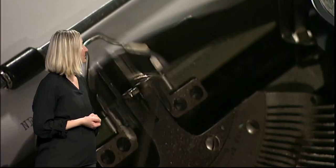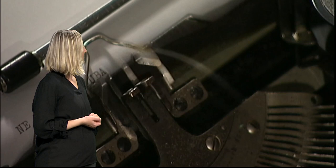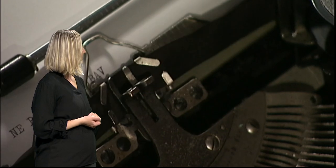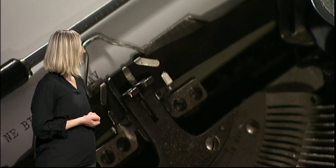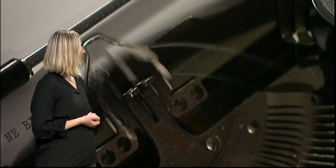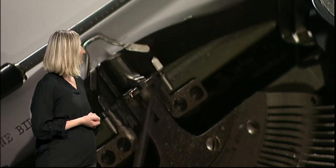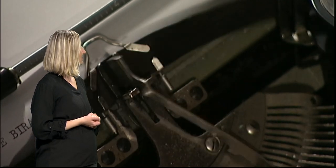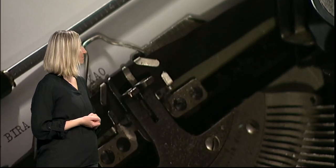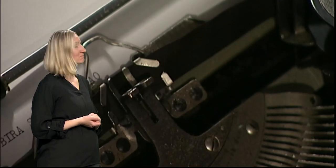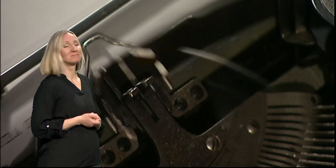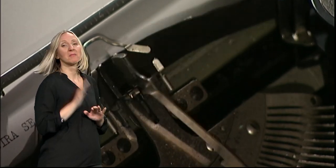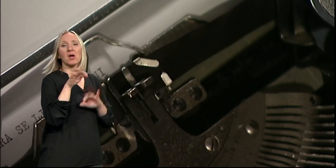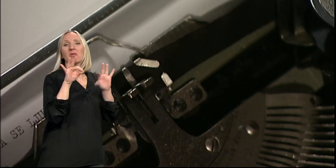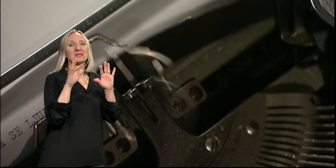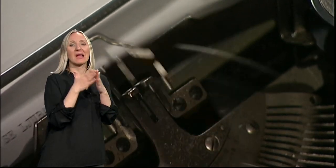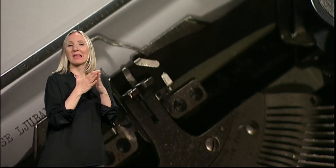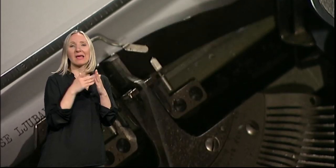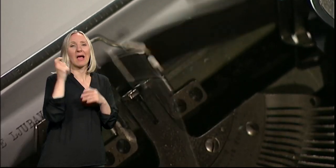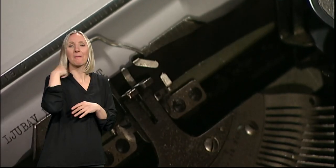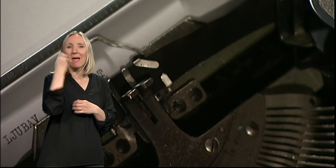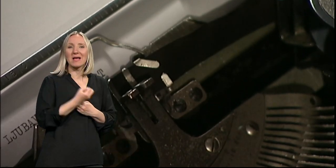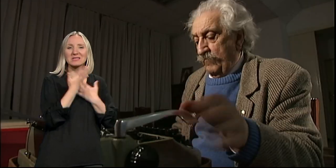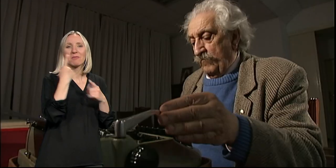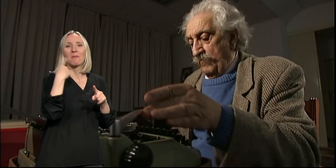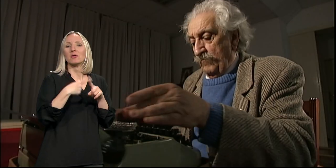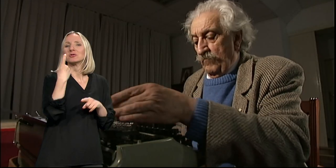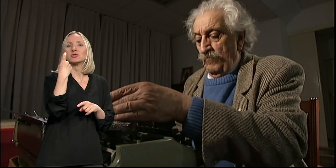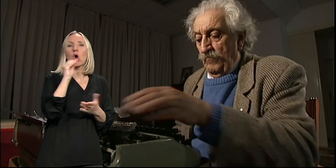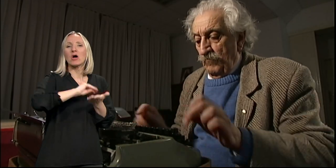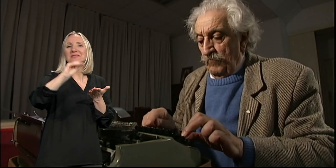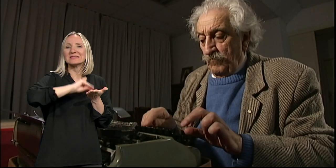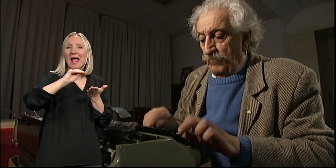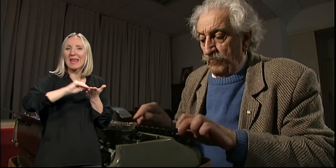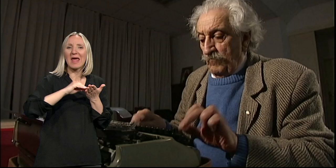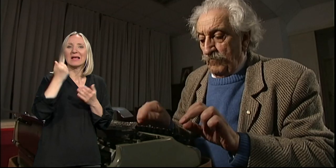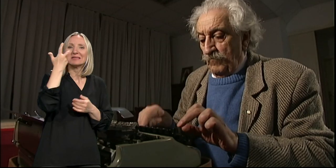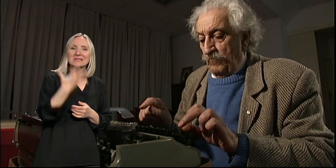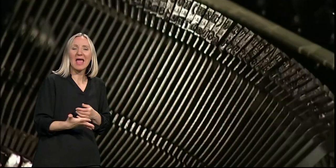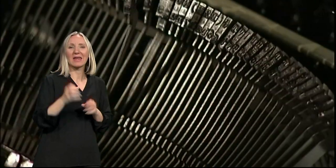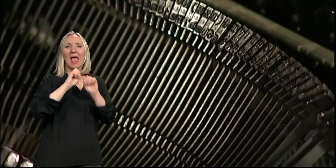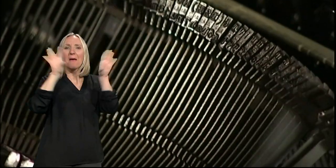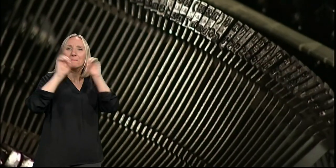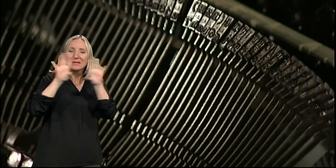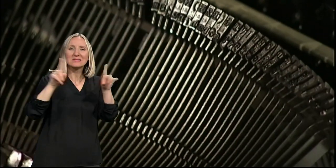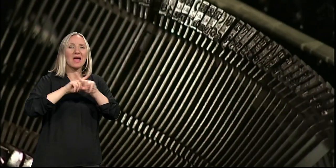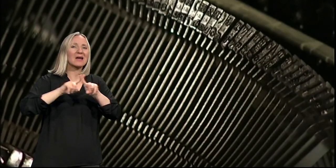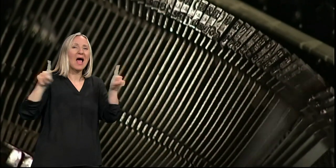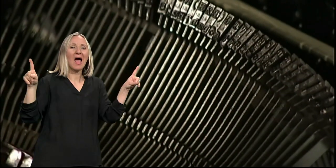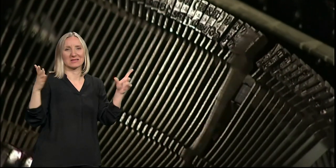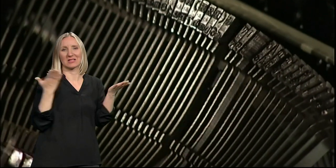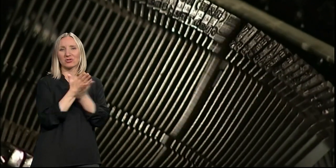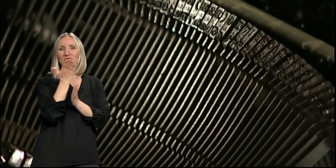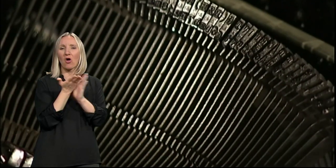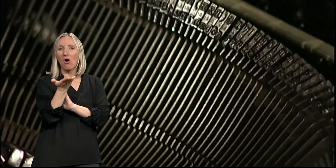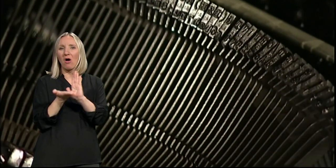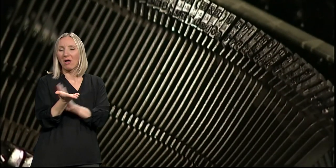Uz desetine zbirki pesama napisali ste i stotine scenarija za serije i emisije različitog žanra.